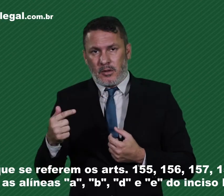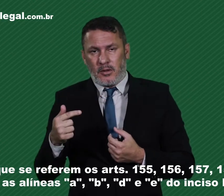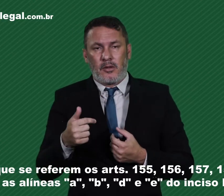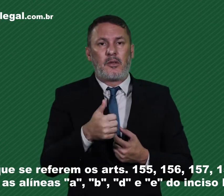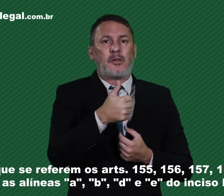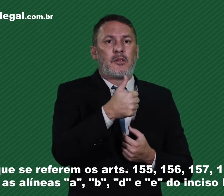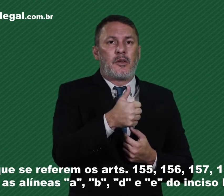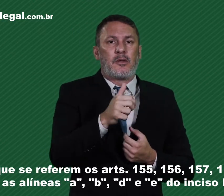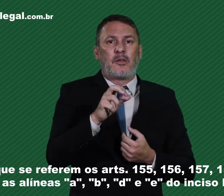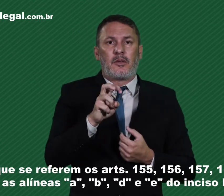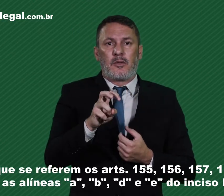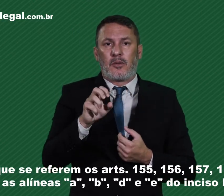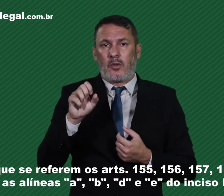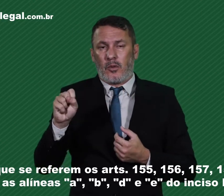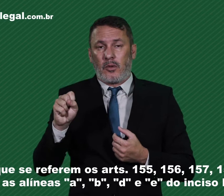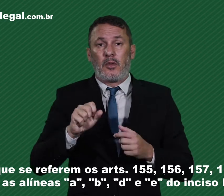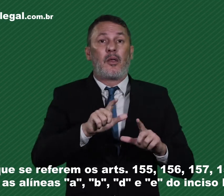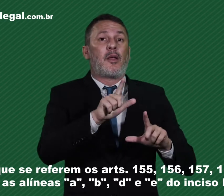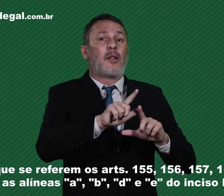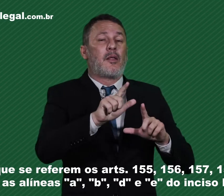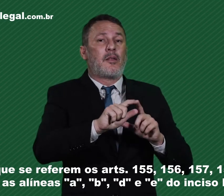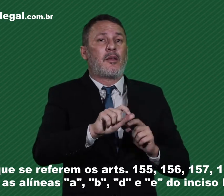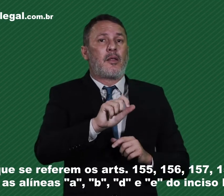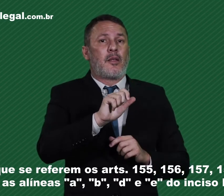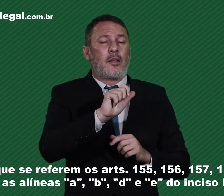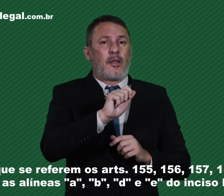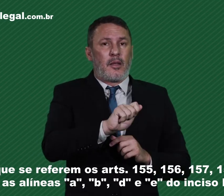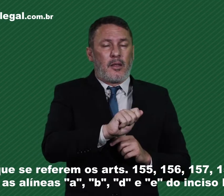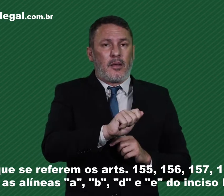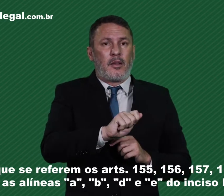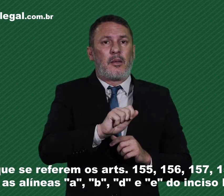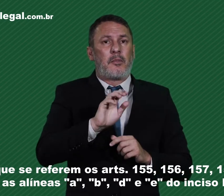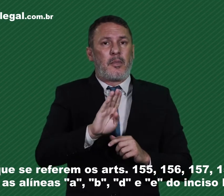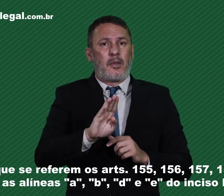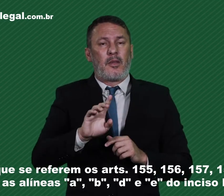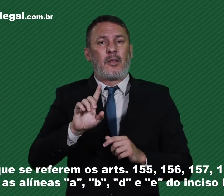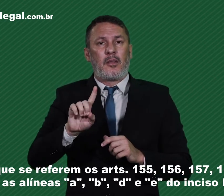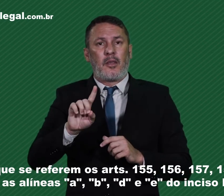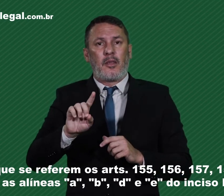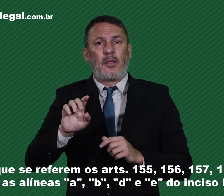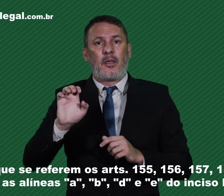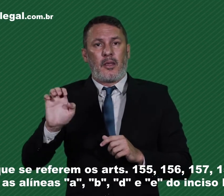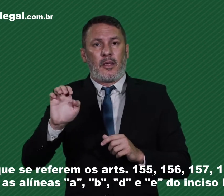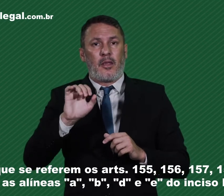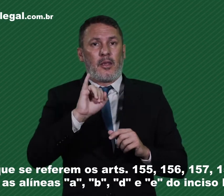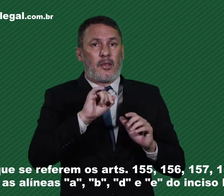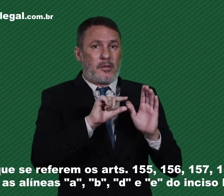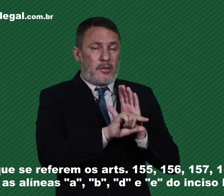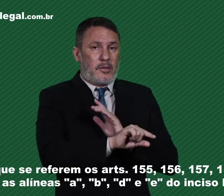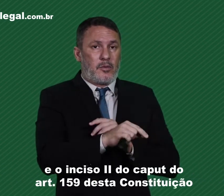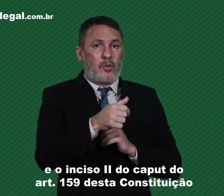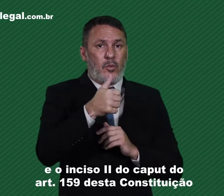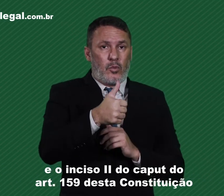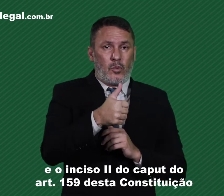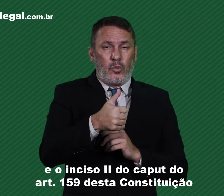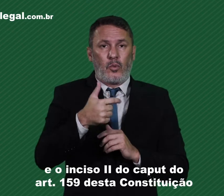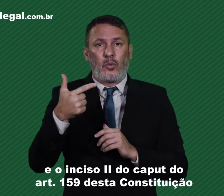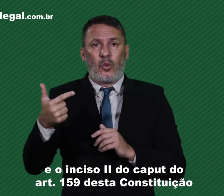157/158 e as alíneas a b c d e e do inciso 1 e o inciso